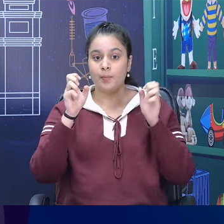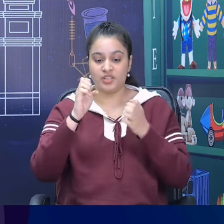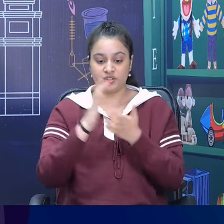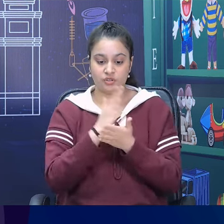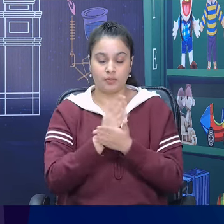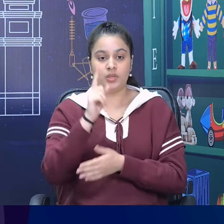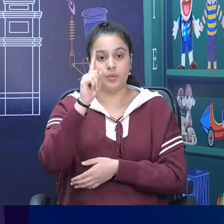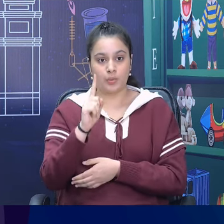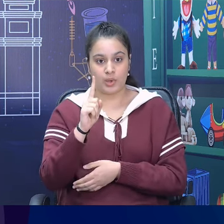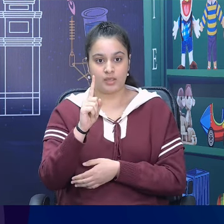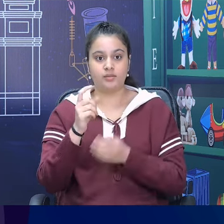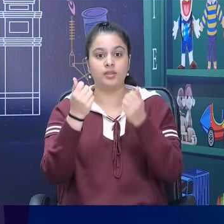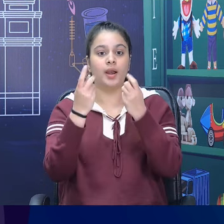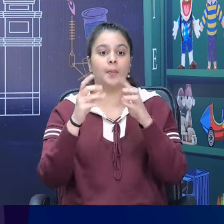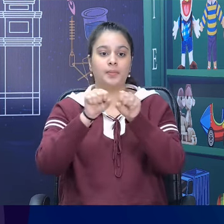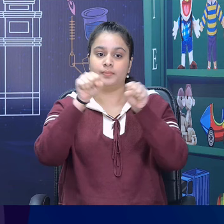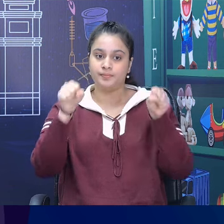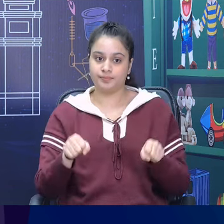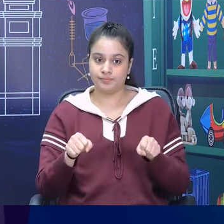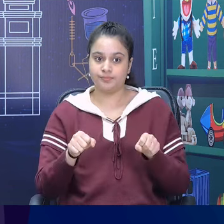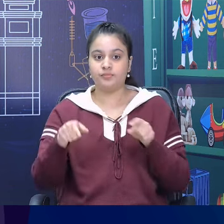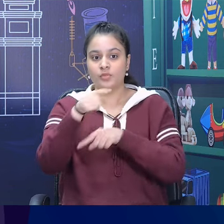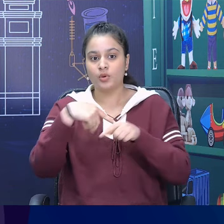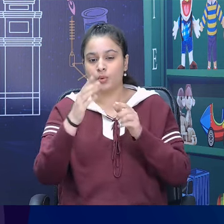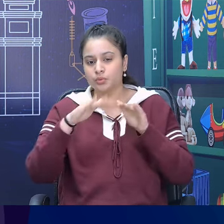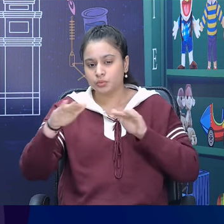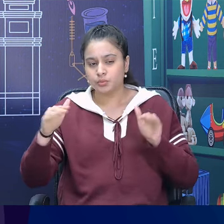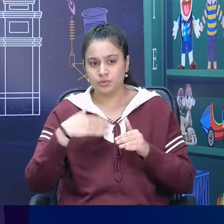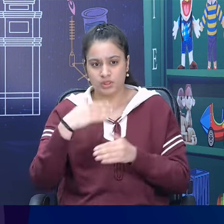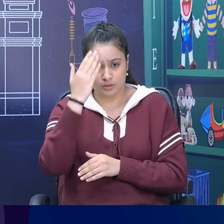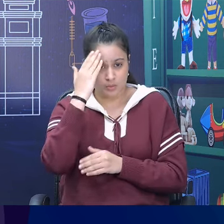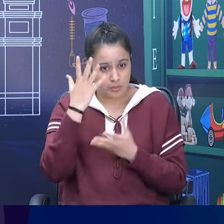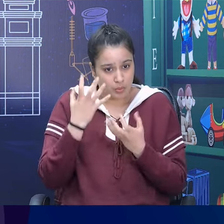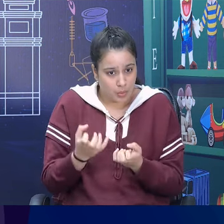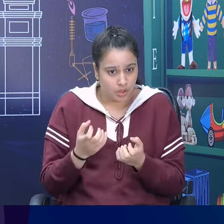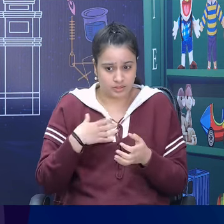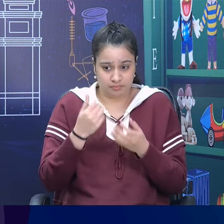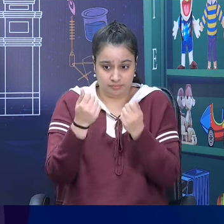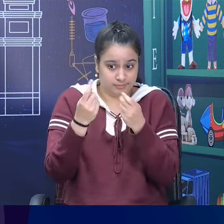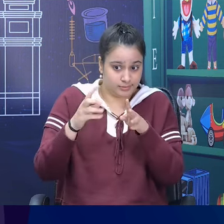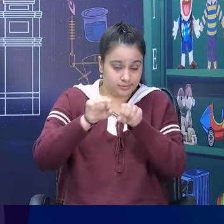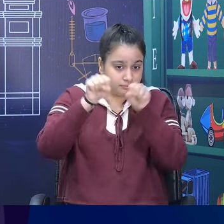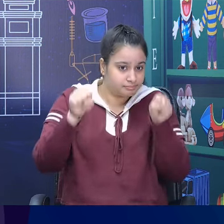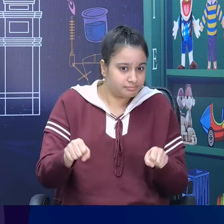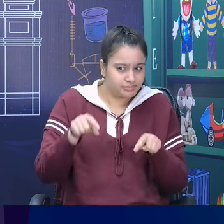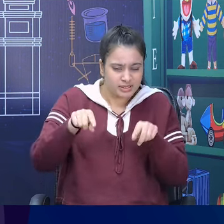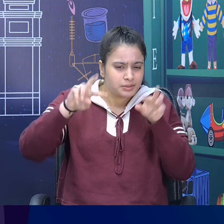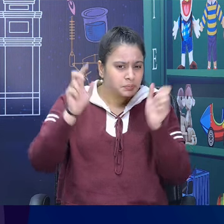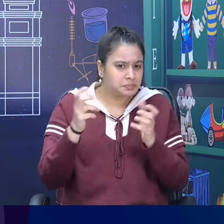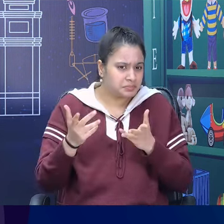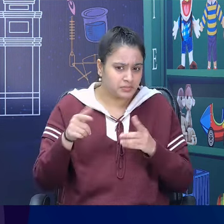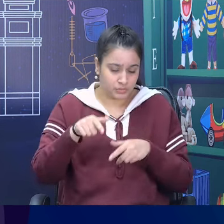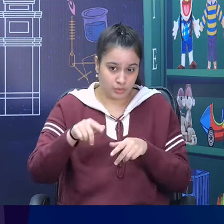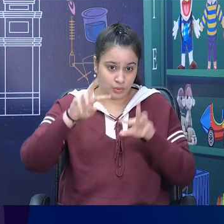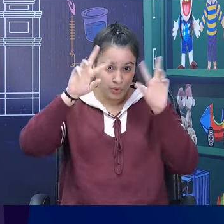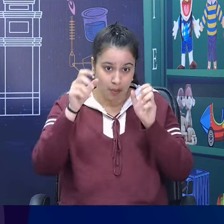टेक्स्ट बुक का नंबर सिस्टम तो आप सब जरूर बच्चों जानना चाहते होंगे नंबर सिस्टम क्या है अगर आपके मन में कोई प्रश्न है इस टॉपिक से जुड़ा तो